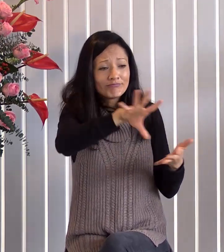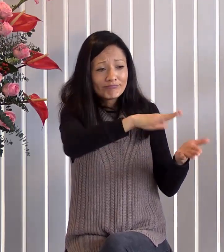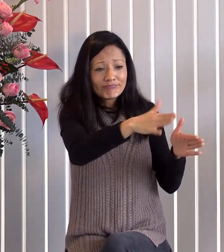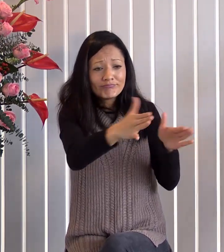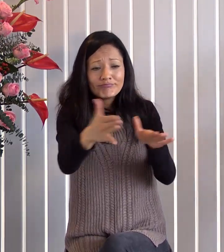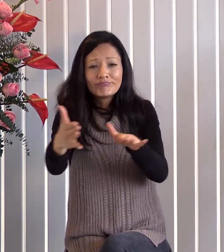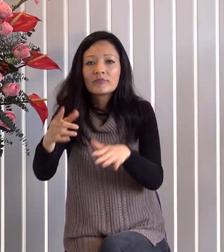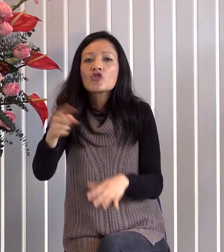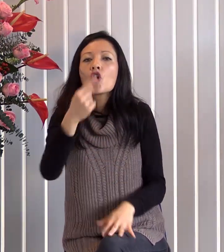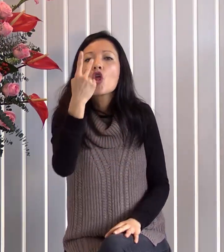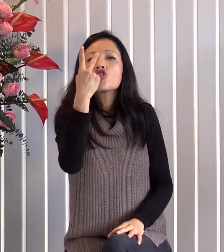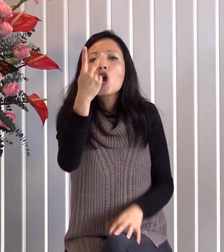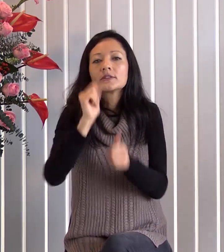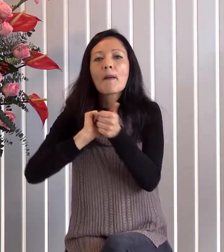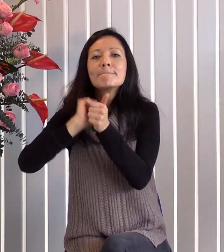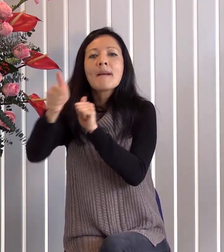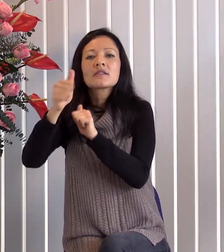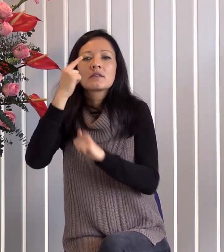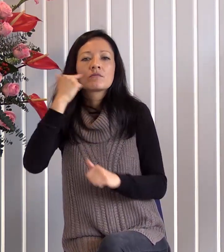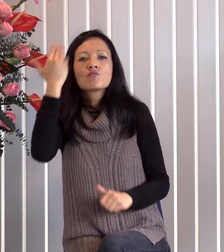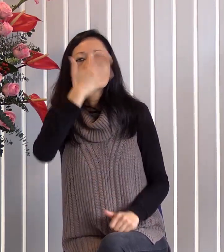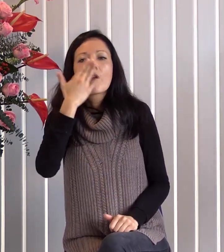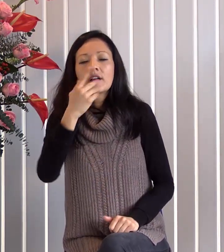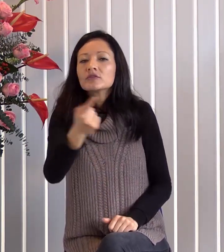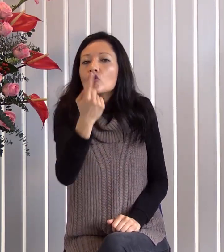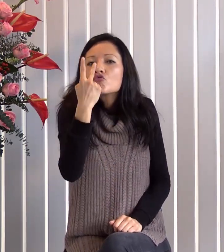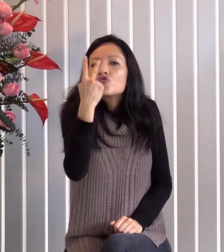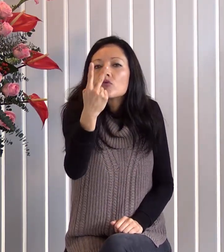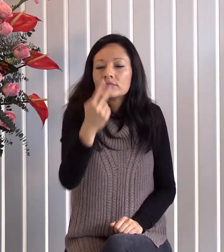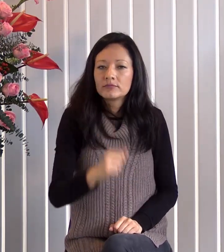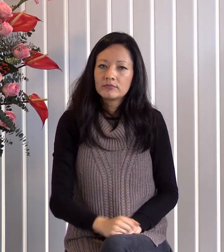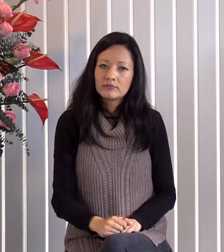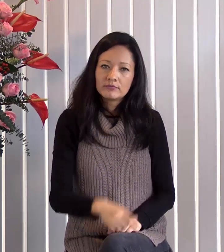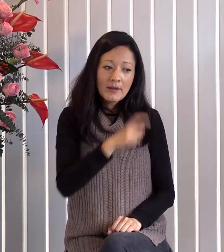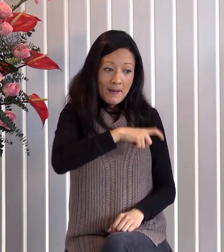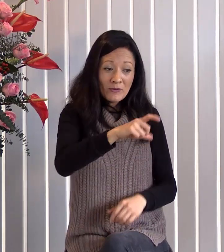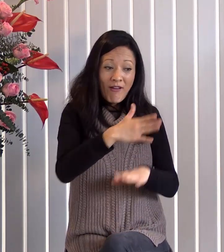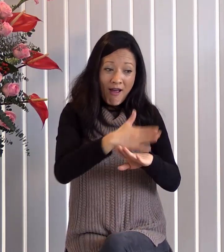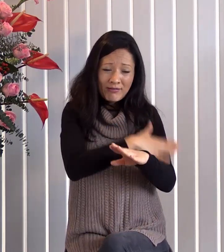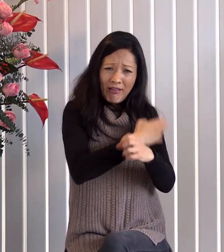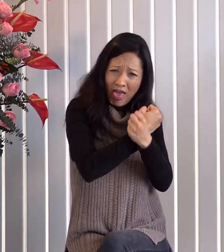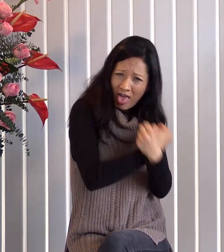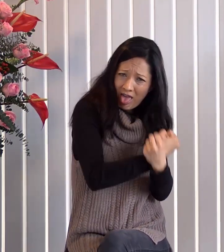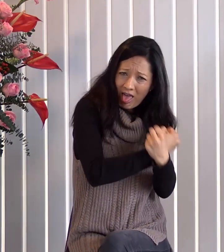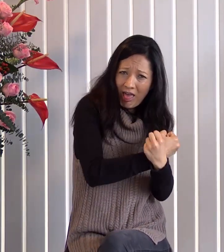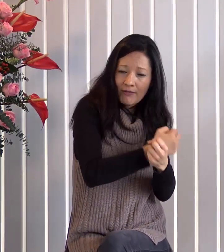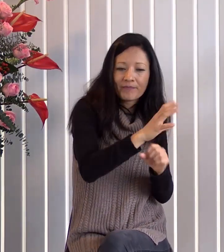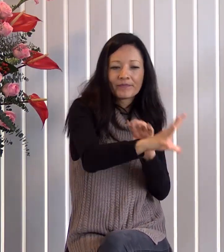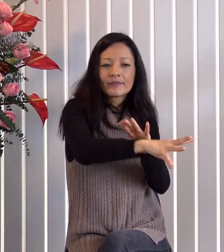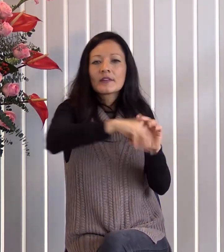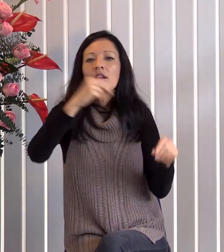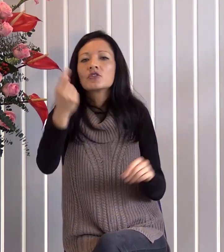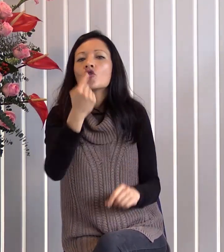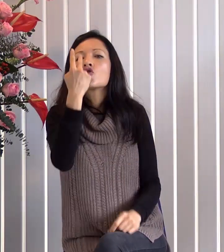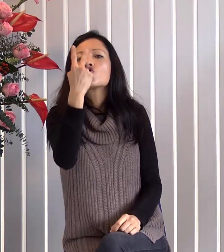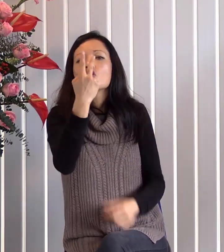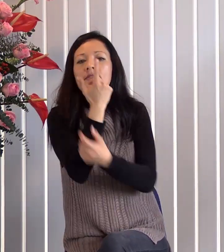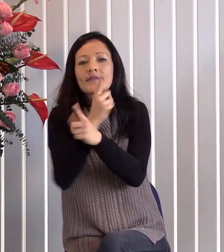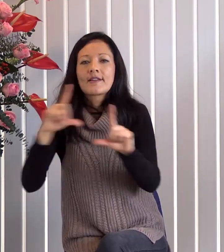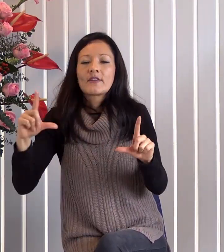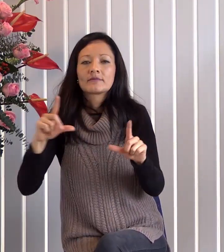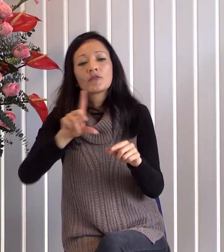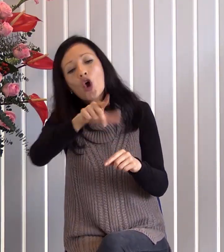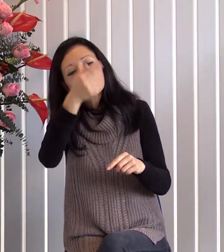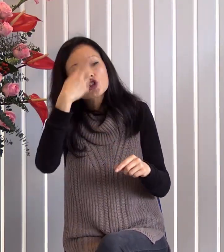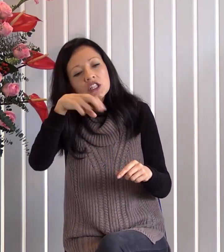sino dos, ojo, de los que salieron de la esclavitud. Porque el resto fueron los que se